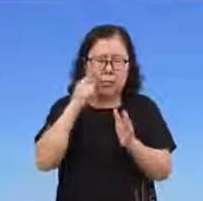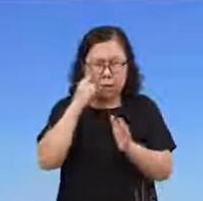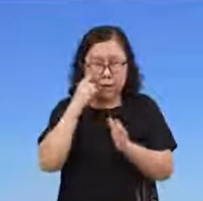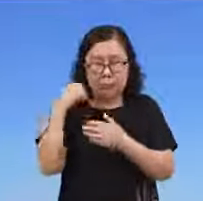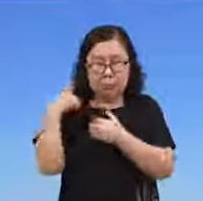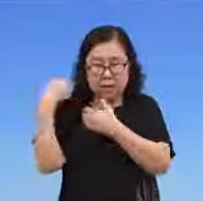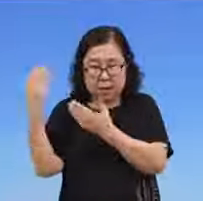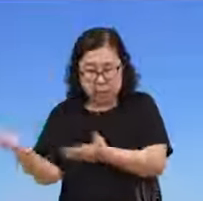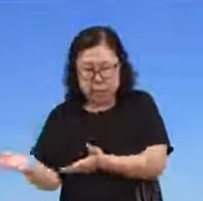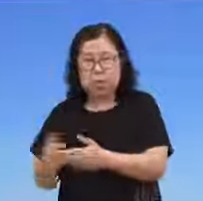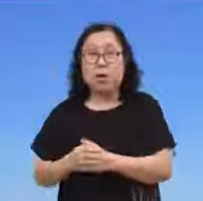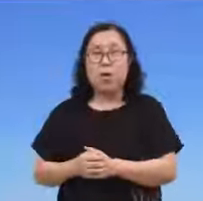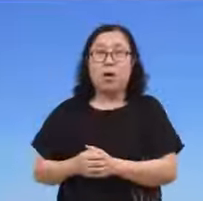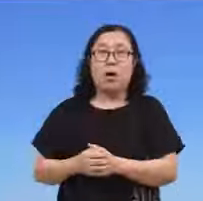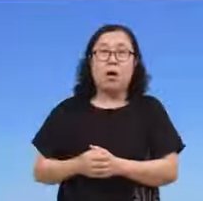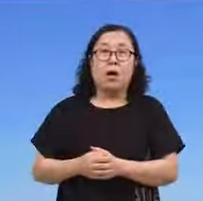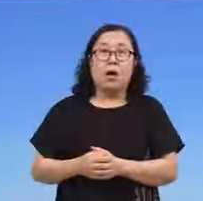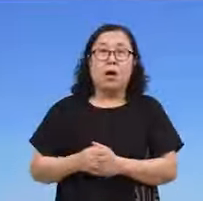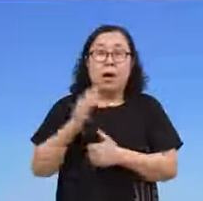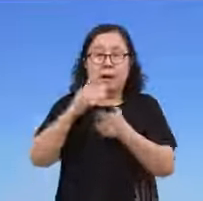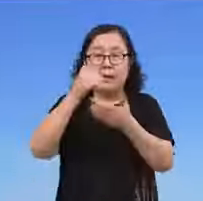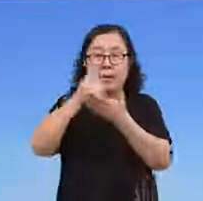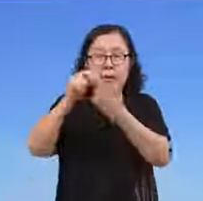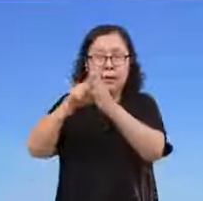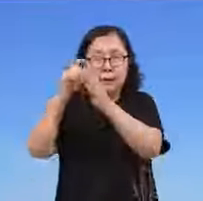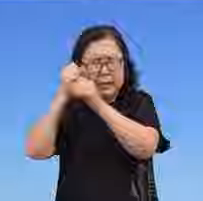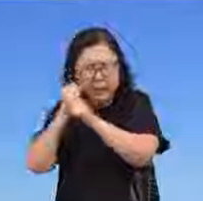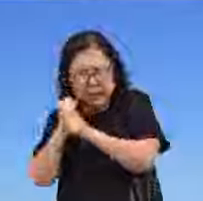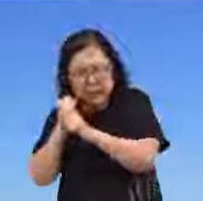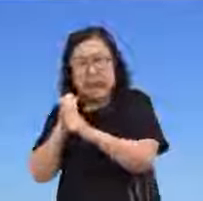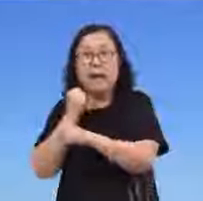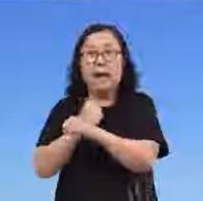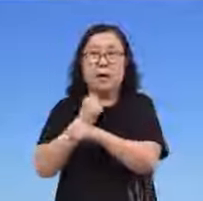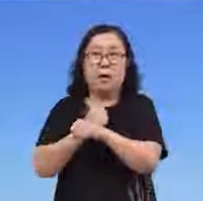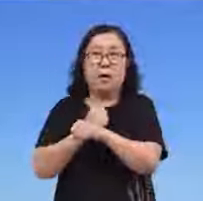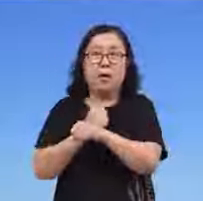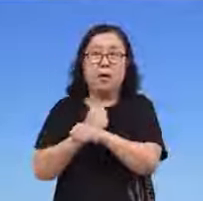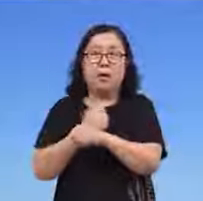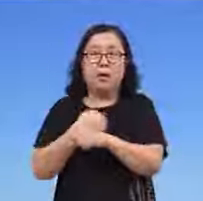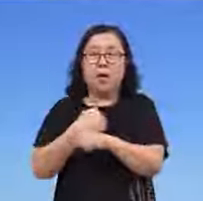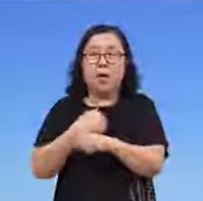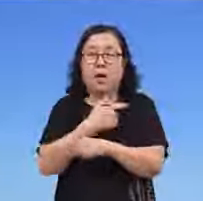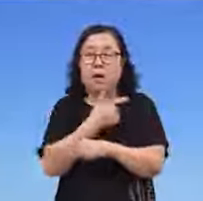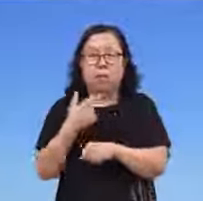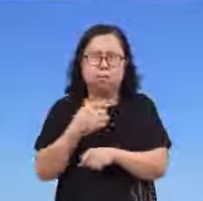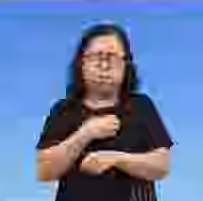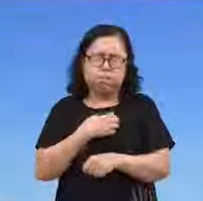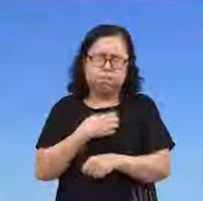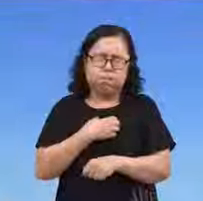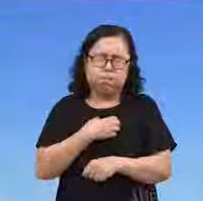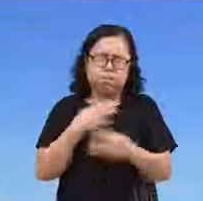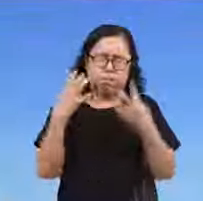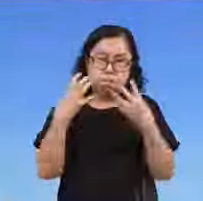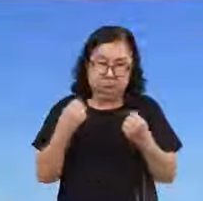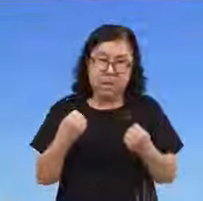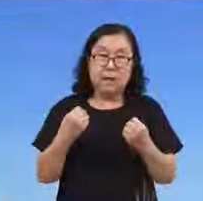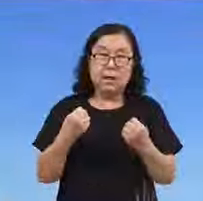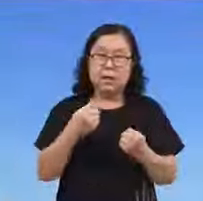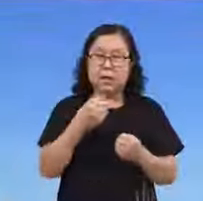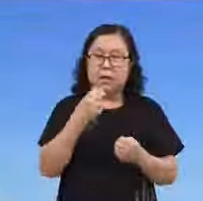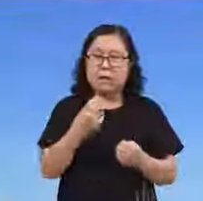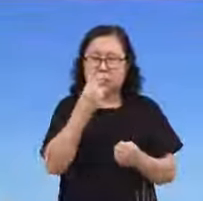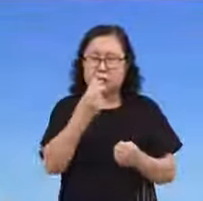땅을 종일 걸어가는 이 상황입니다. 너무너무 위험한 것들이 많아 숨을 쉬기 어려운